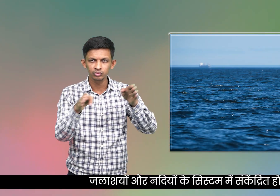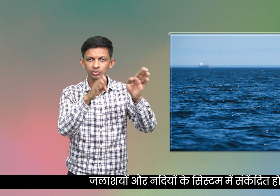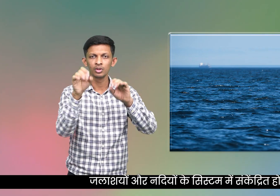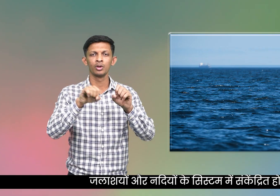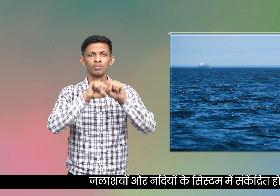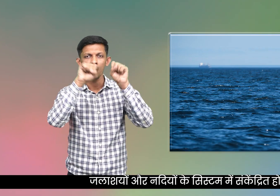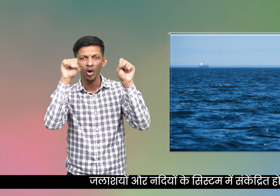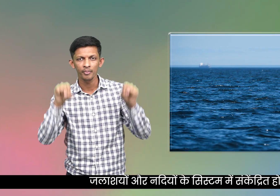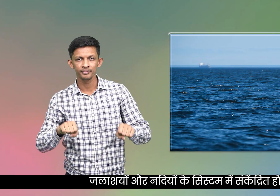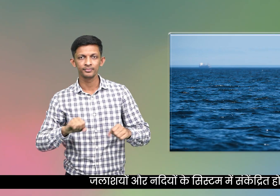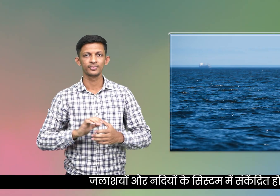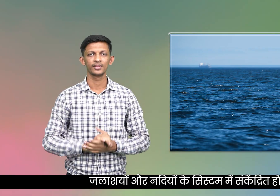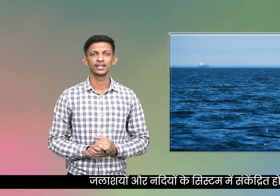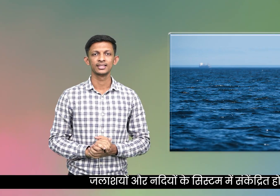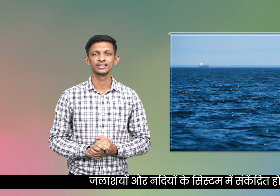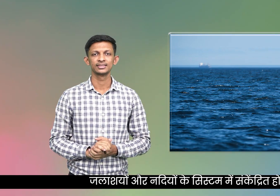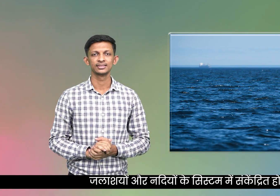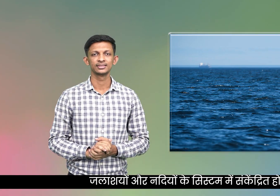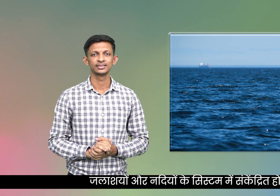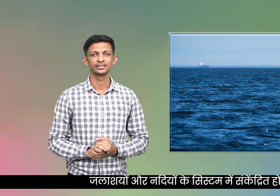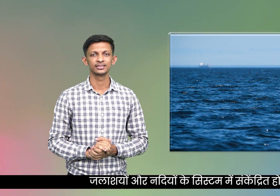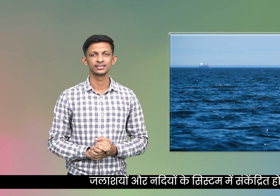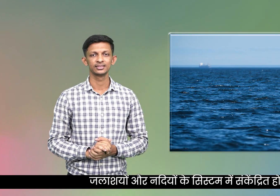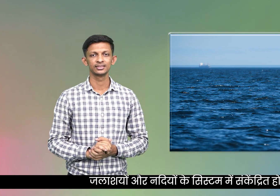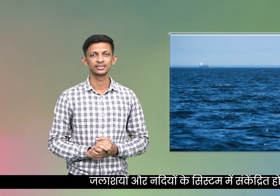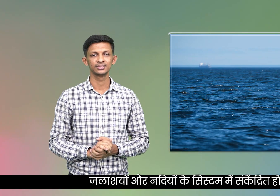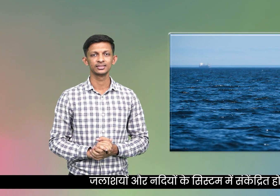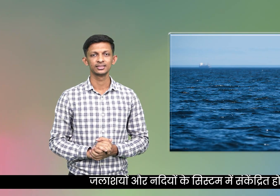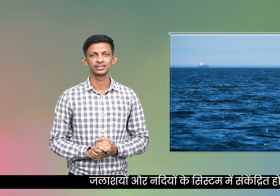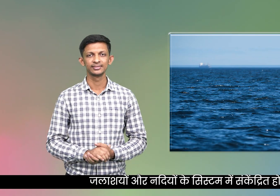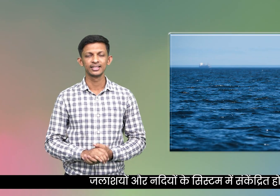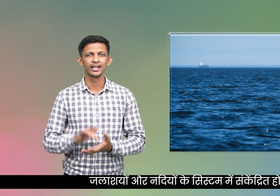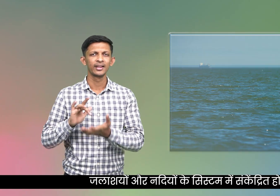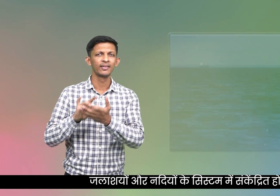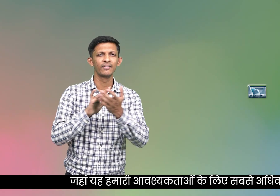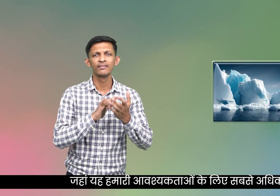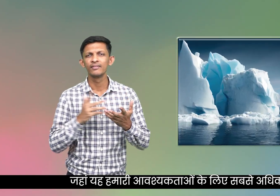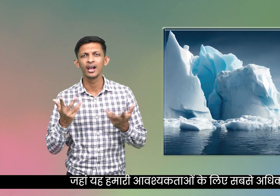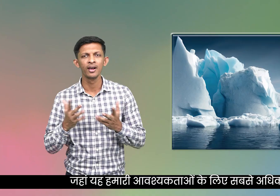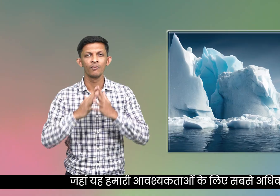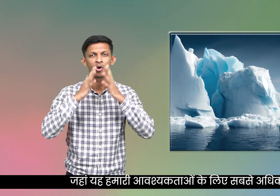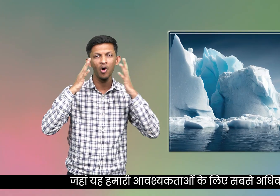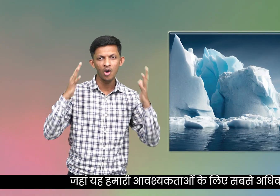संकेंद्रित होता है। जहाँ यह